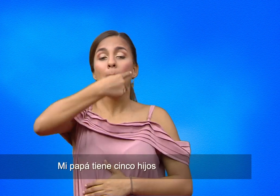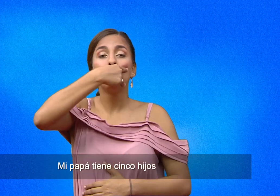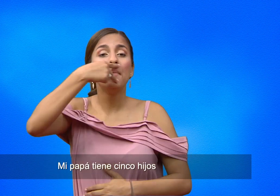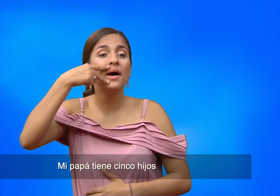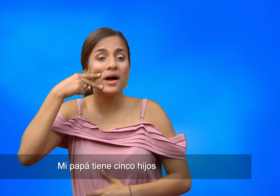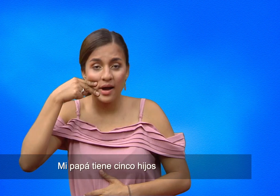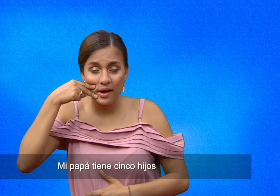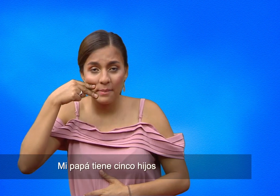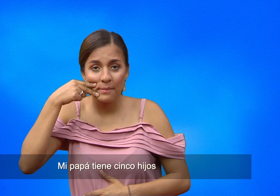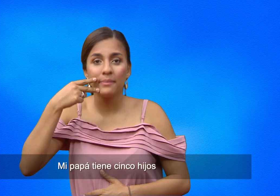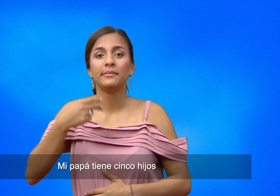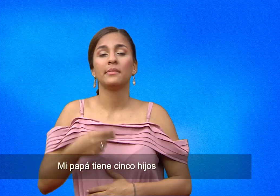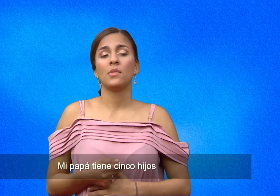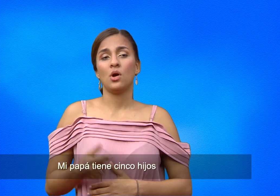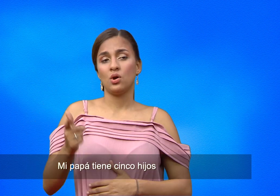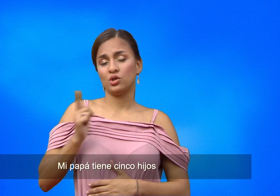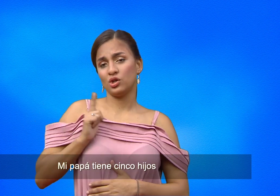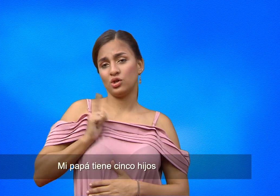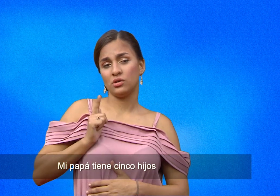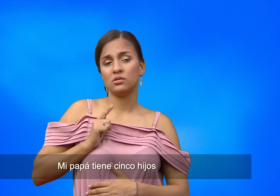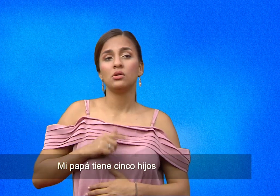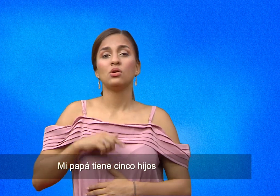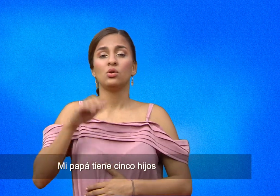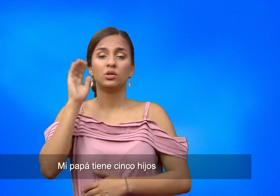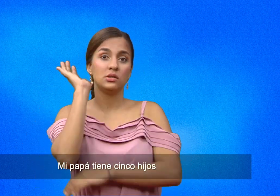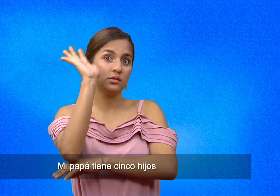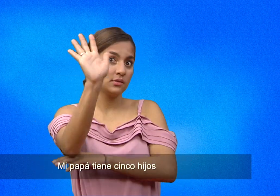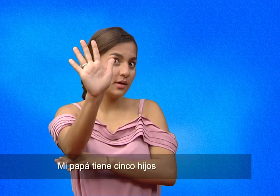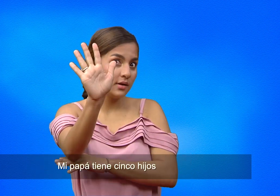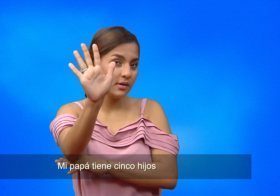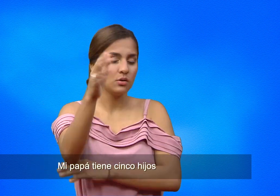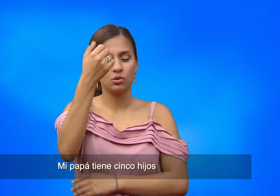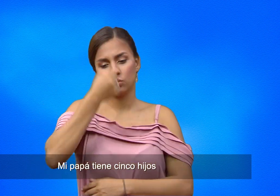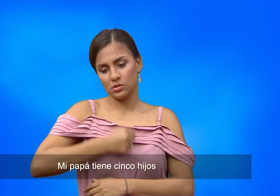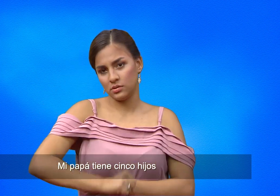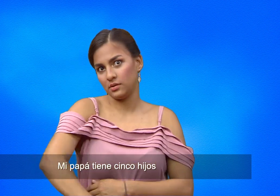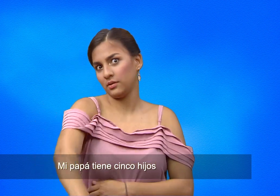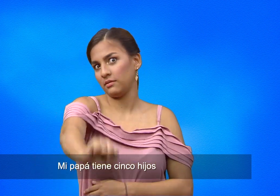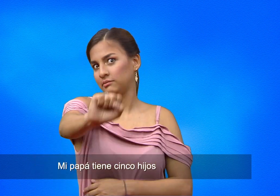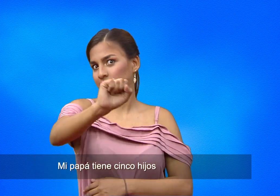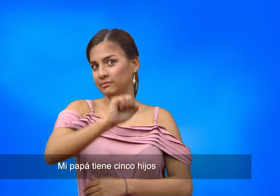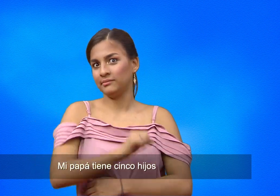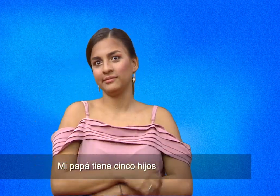mi papá tiene cinco hijos